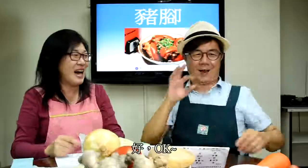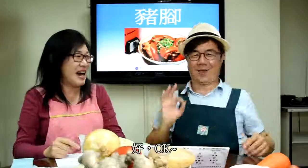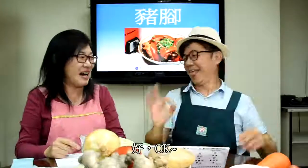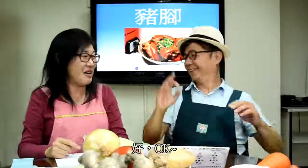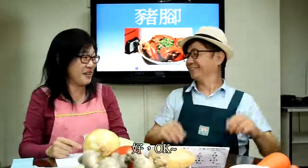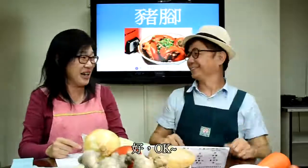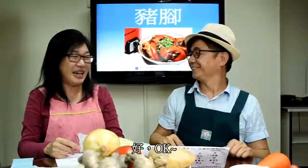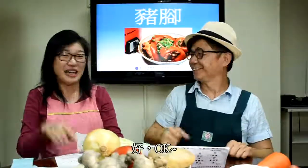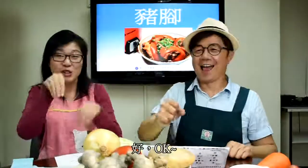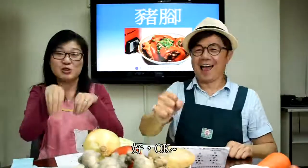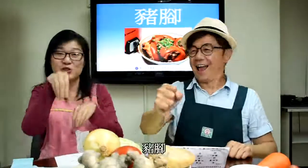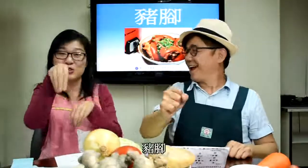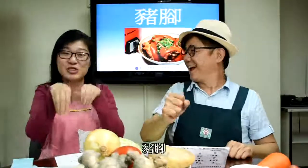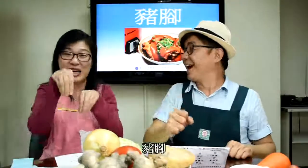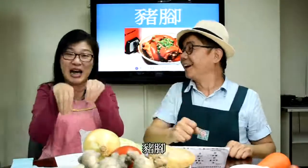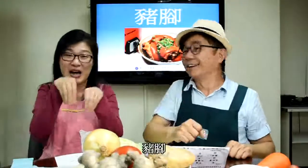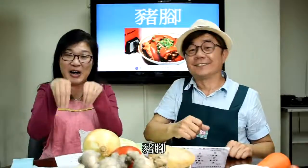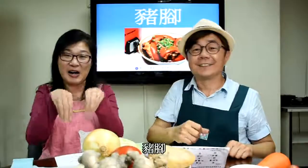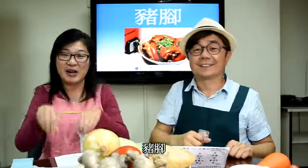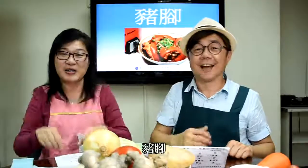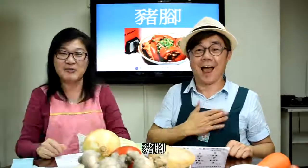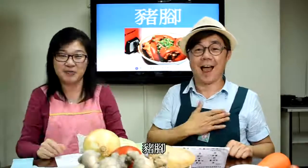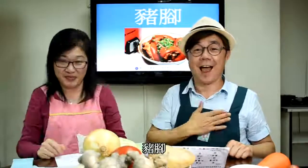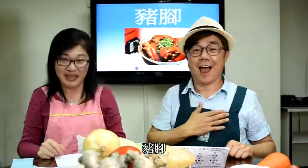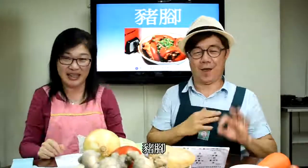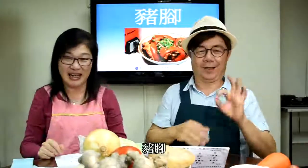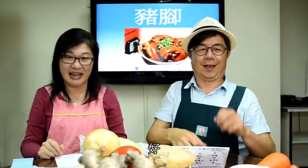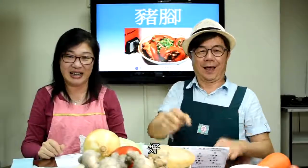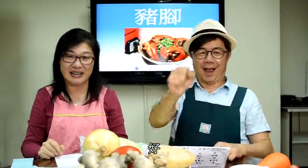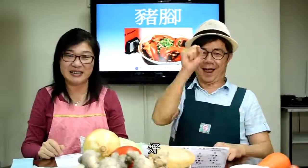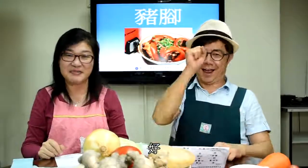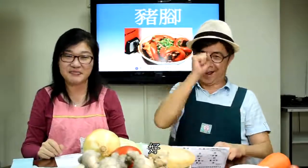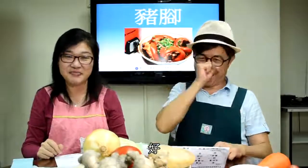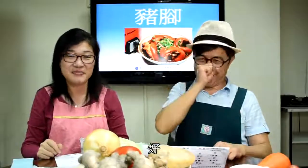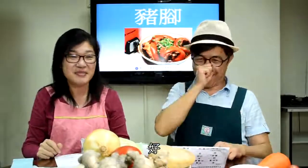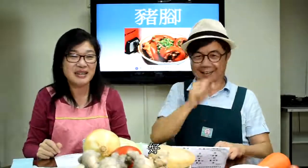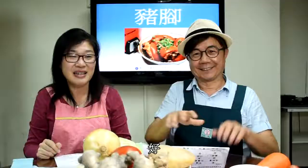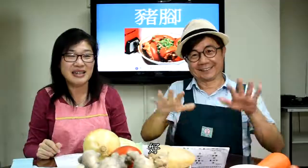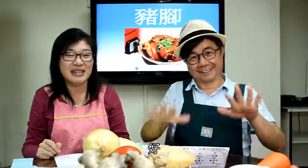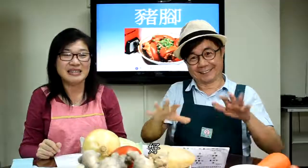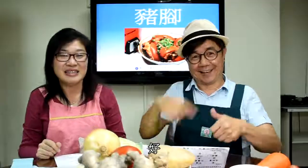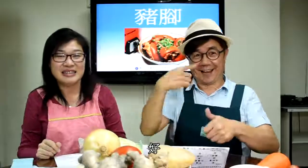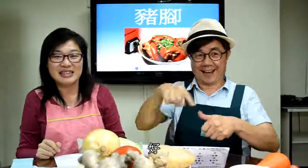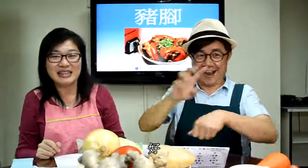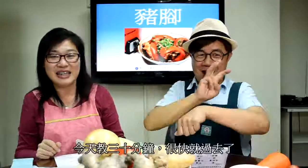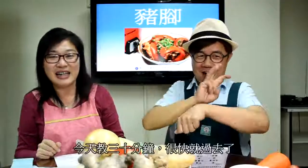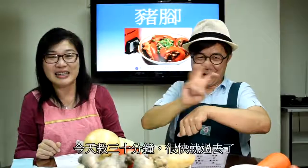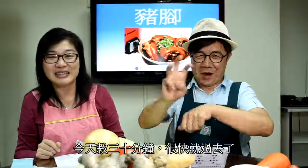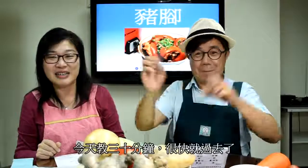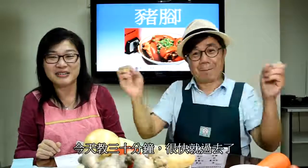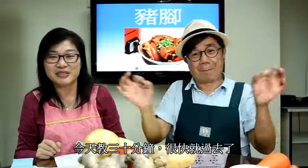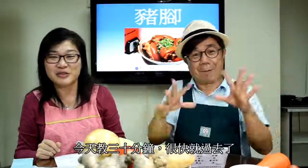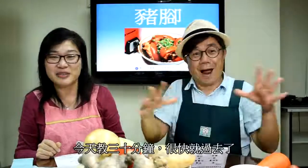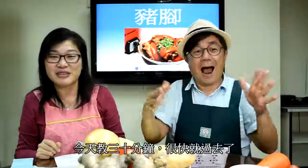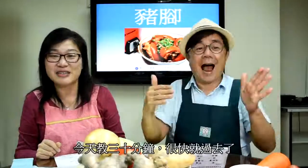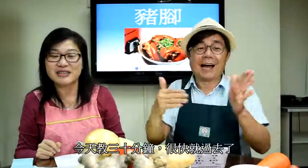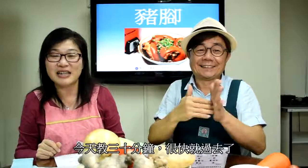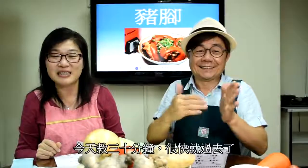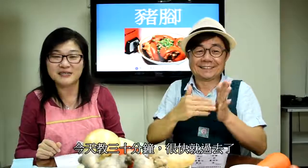好 ，OK， 猪脚，好，今天呢、啊、教。30分钟